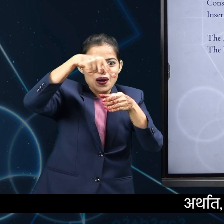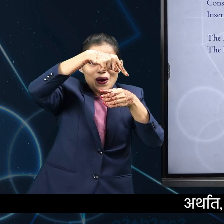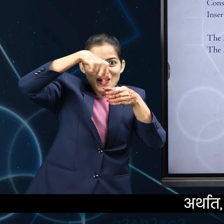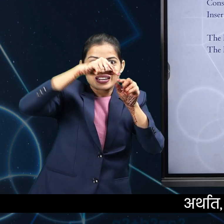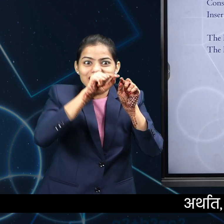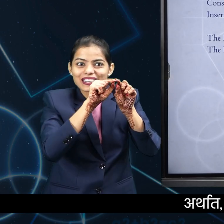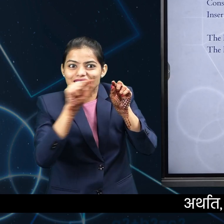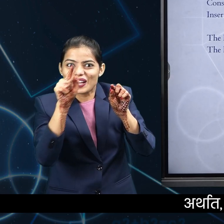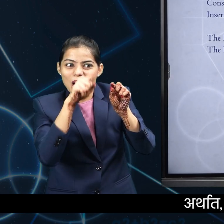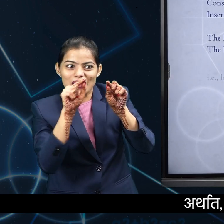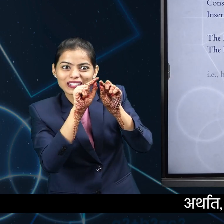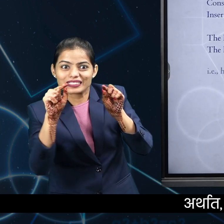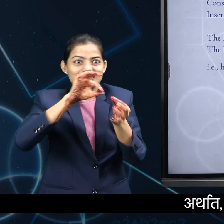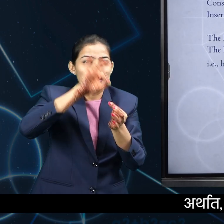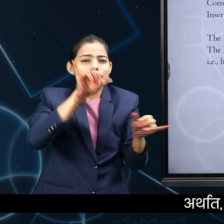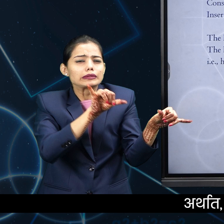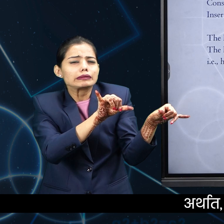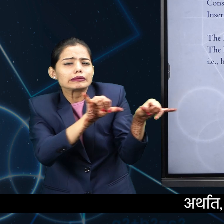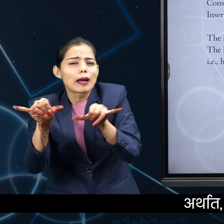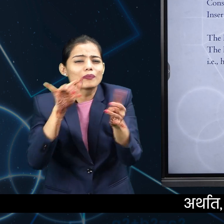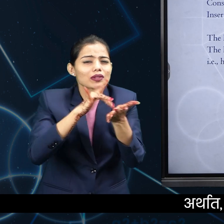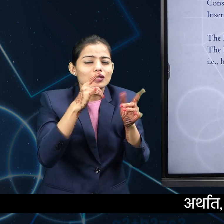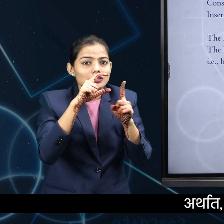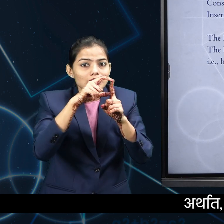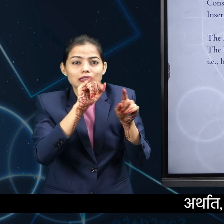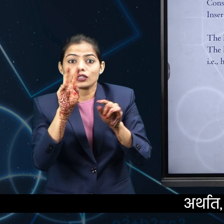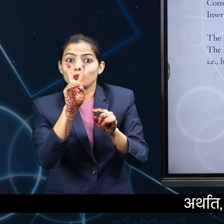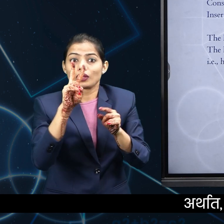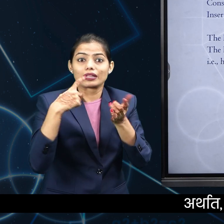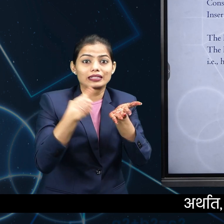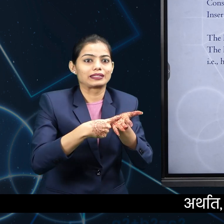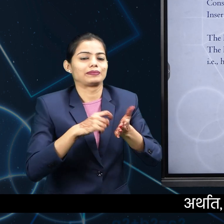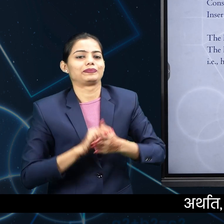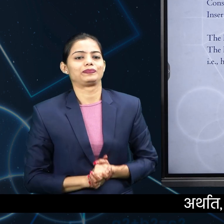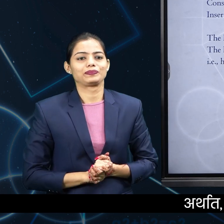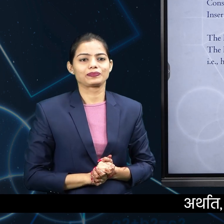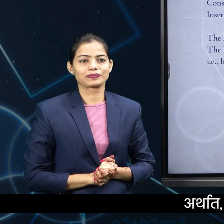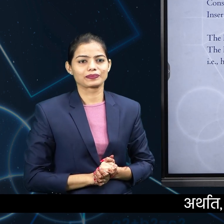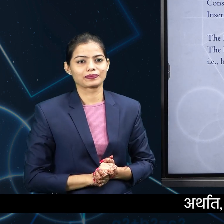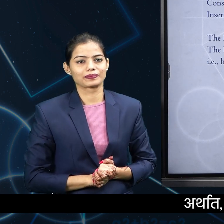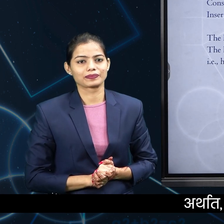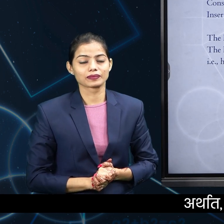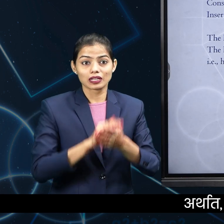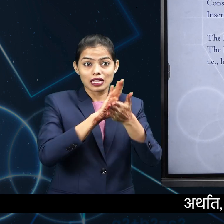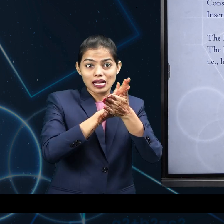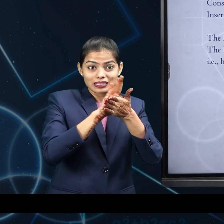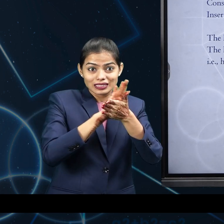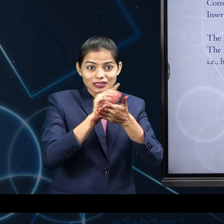अर्थात h इज इक्वल्स टू d, जहाँ व्यास d इज इक्वल्स टू 2r। h इज इक्वल्स